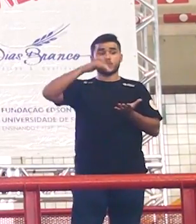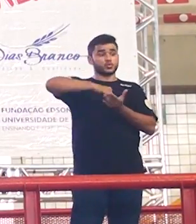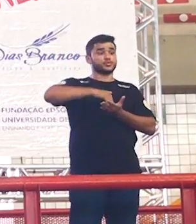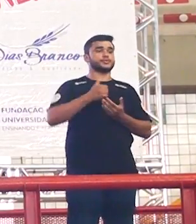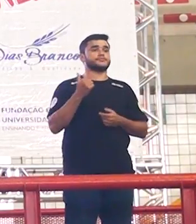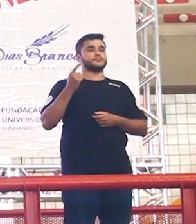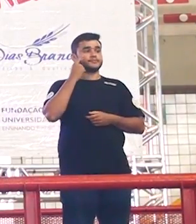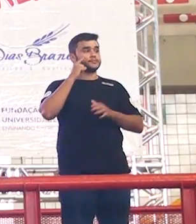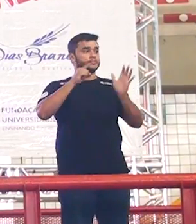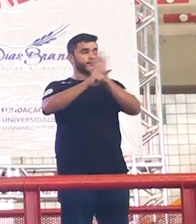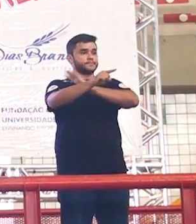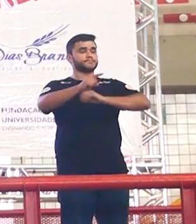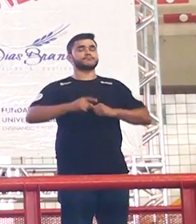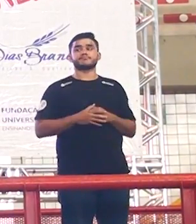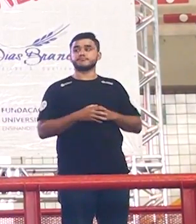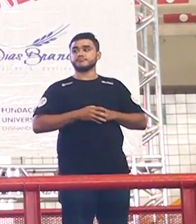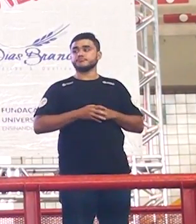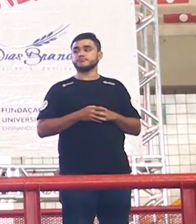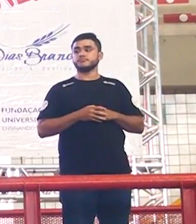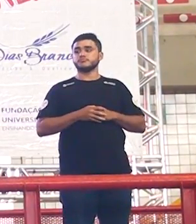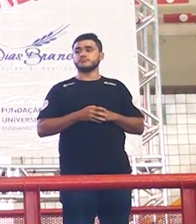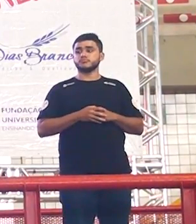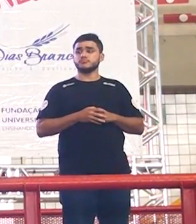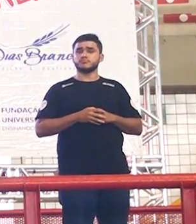bola. Última questão.